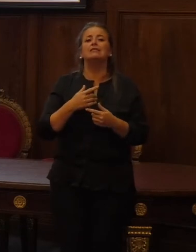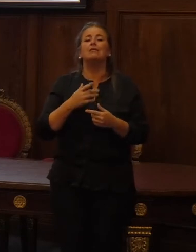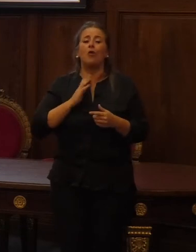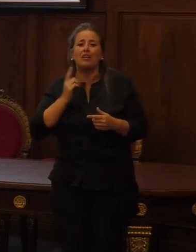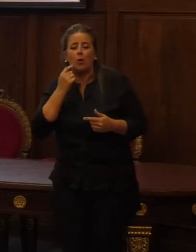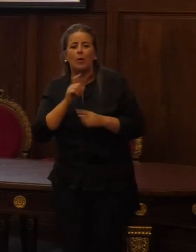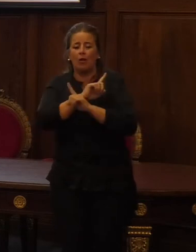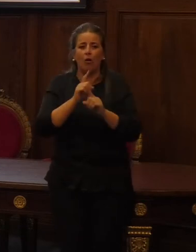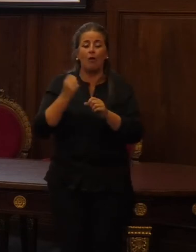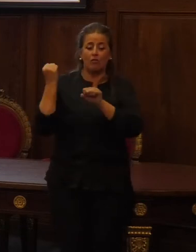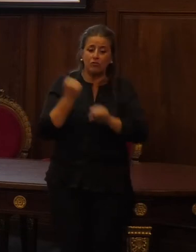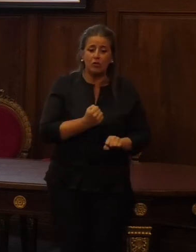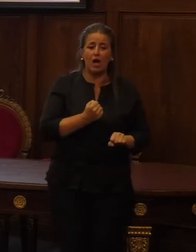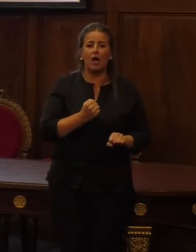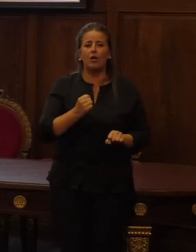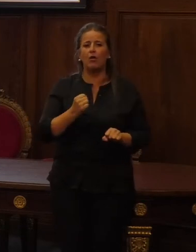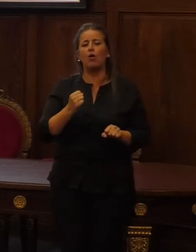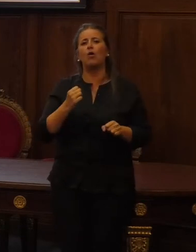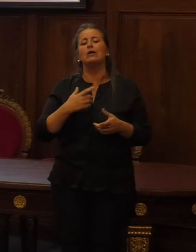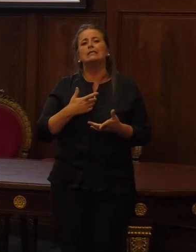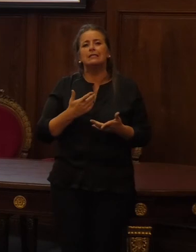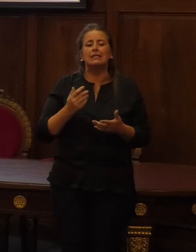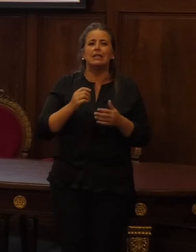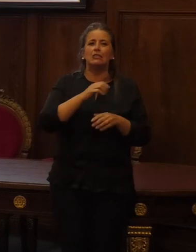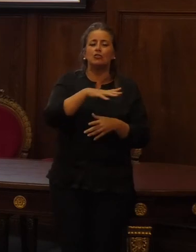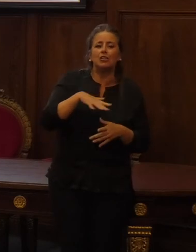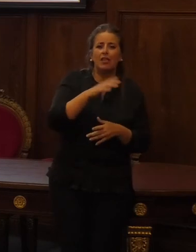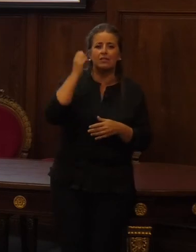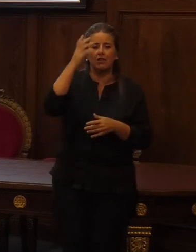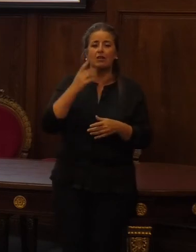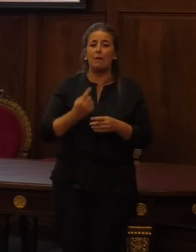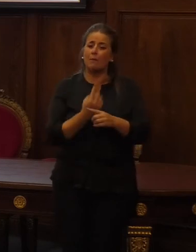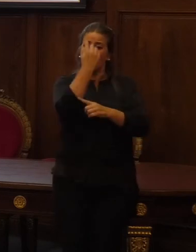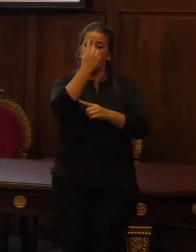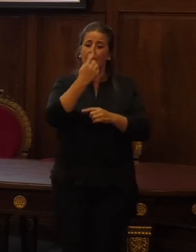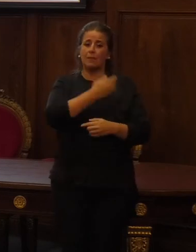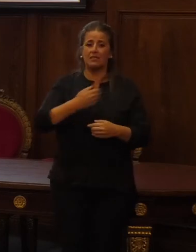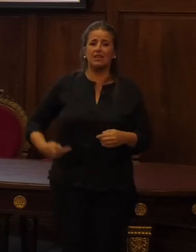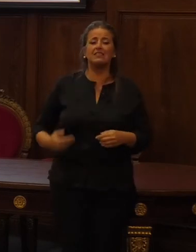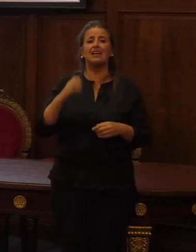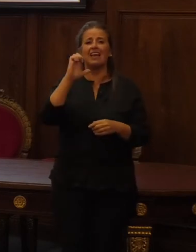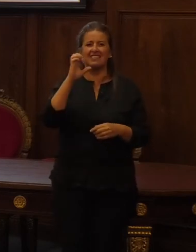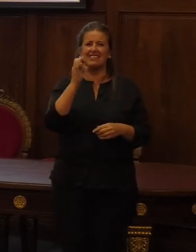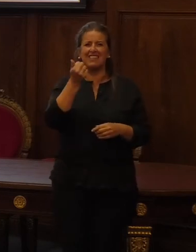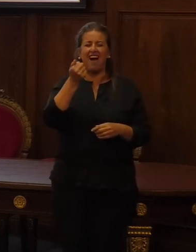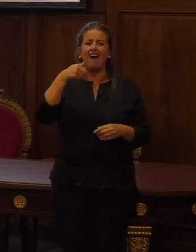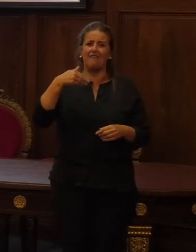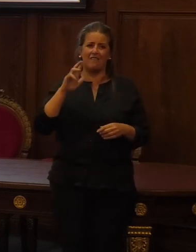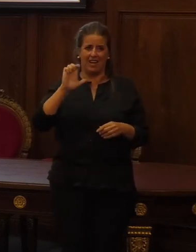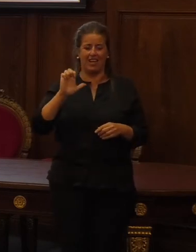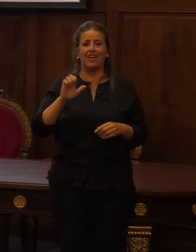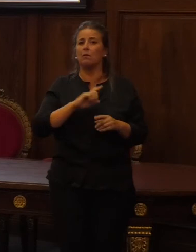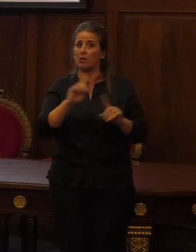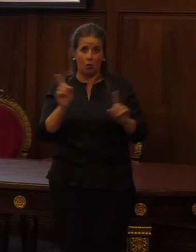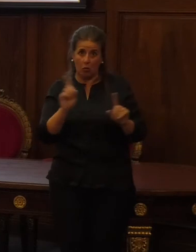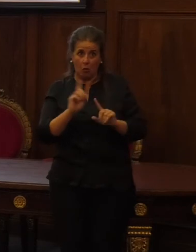de Uruguay, el primer presidente fue Clemente Estable, que era del palo,